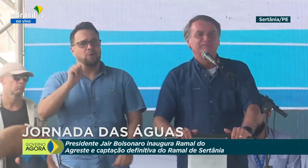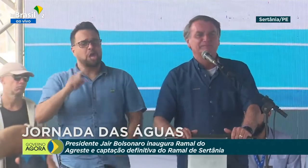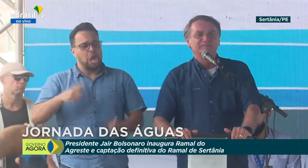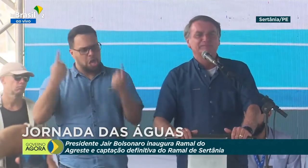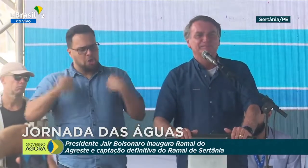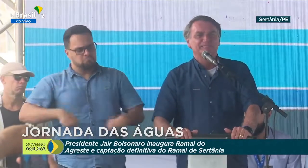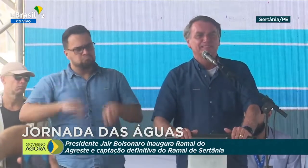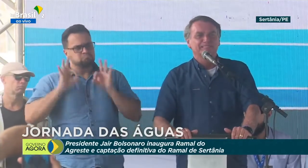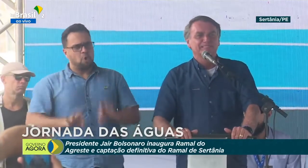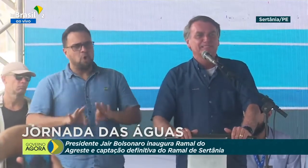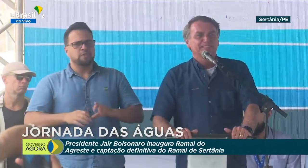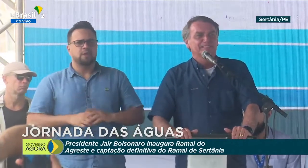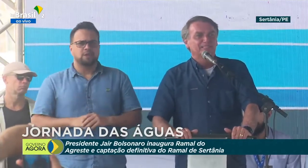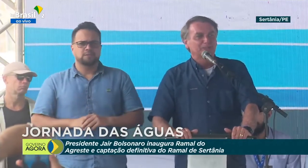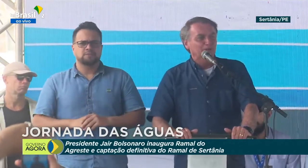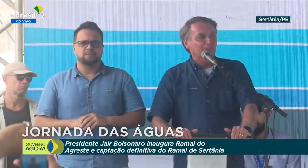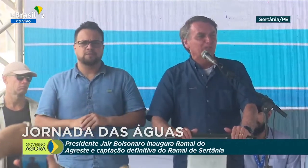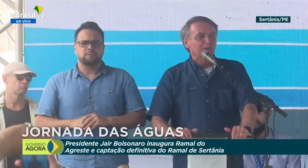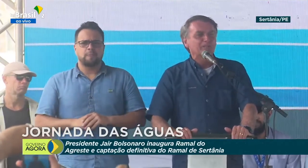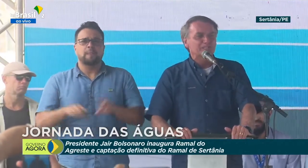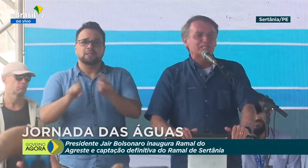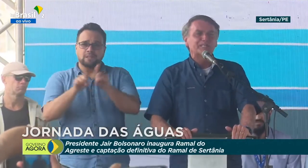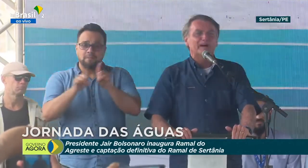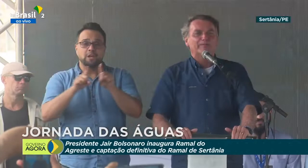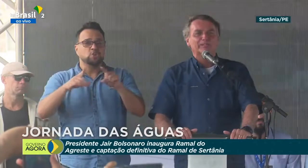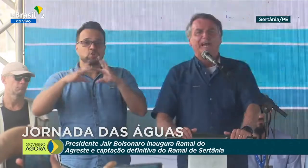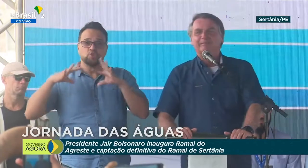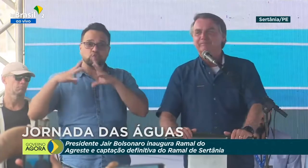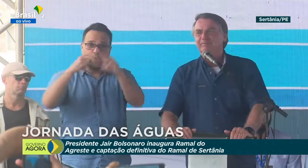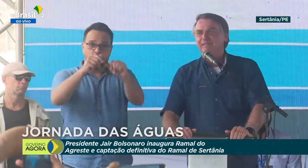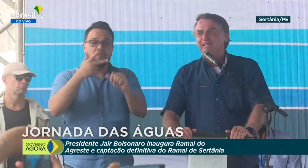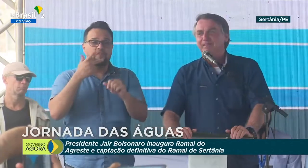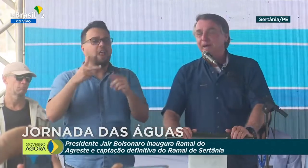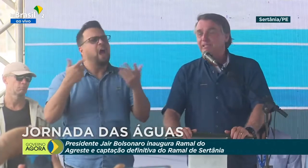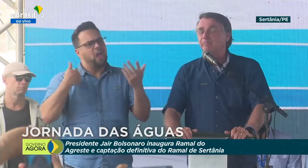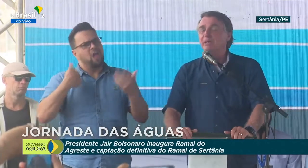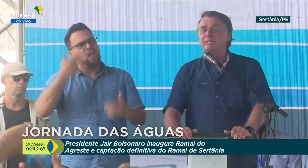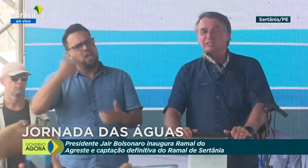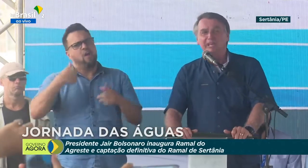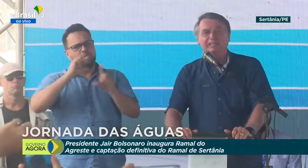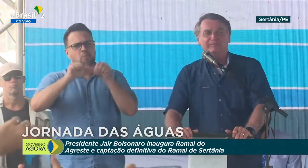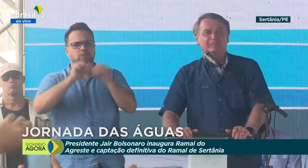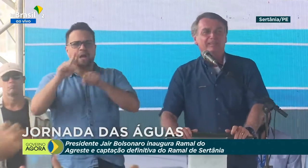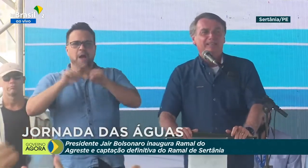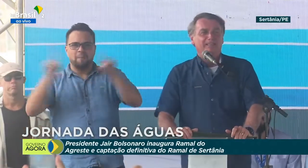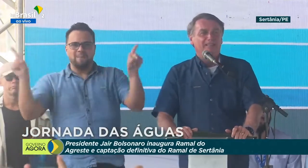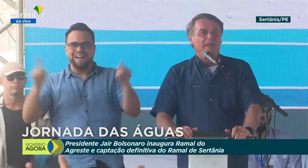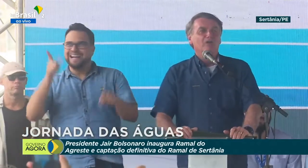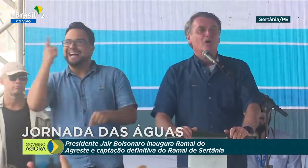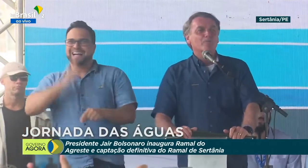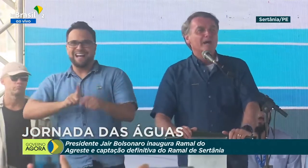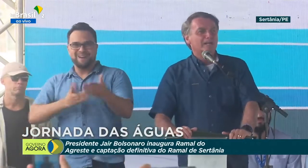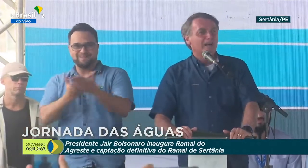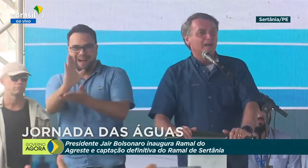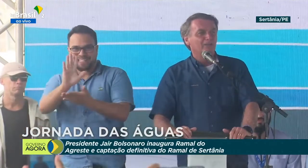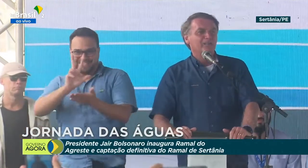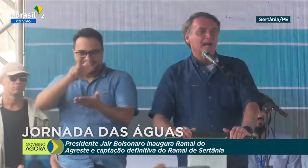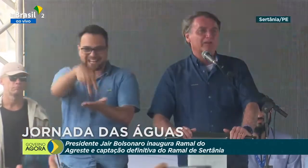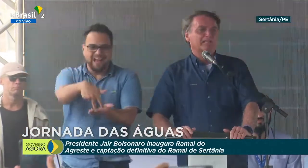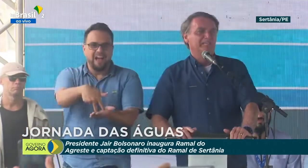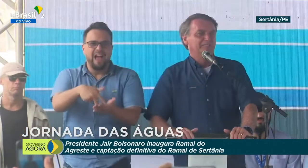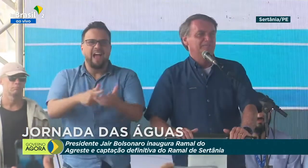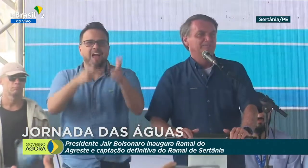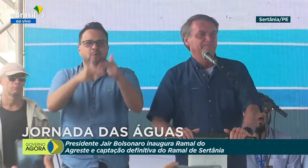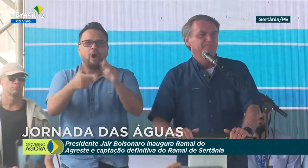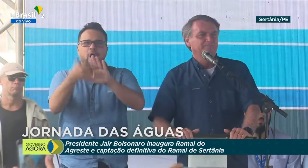honesto. E todo mundo diz que vai mudar. Mas depois que chega, é igual macarrão em